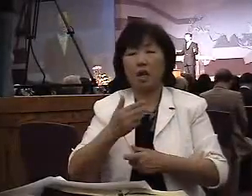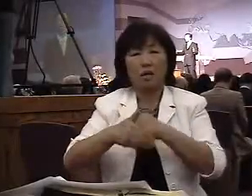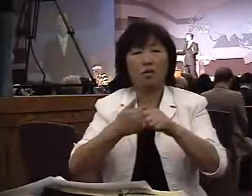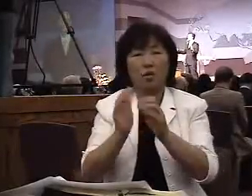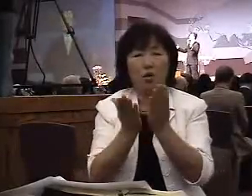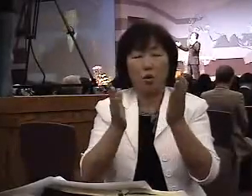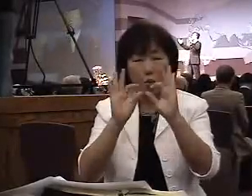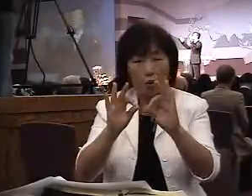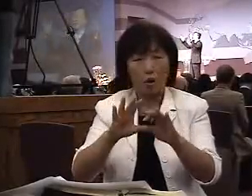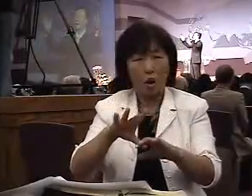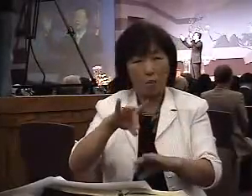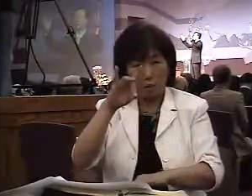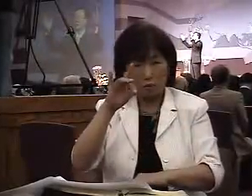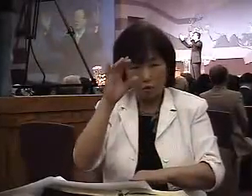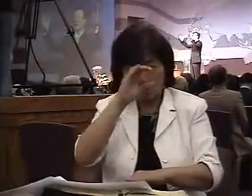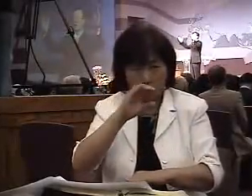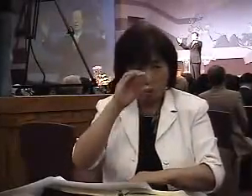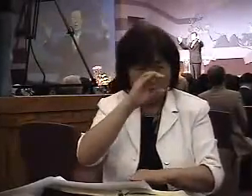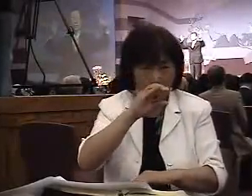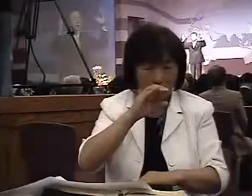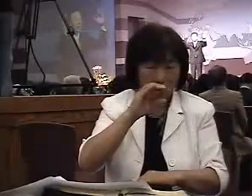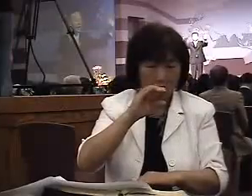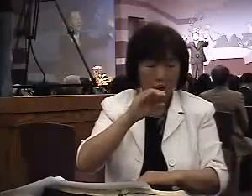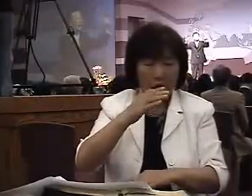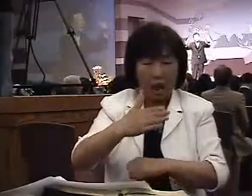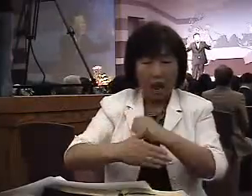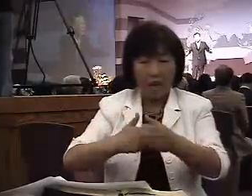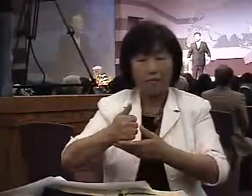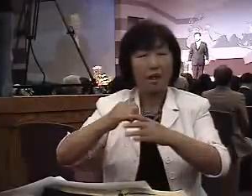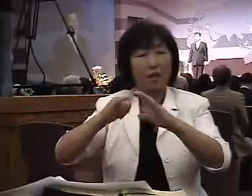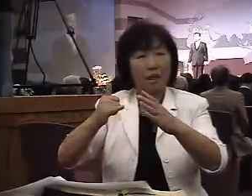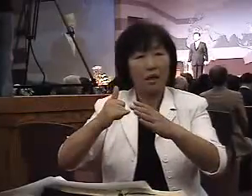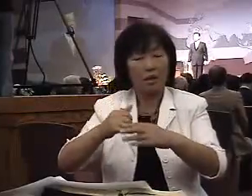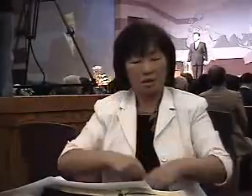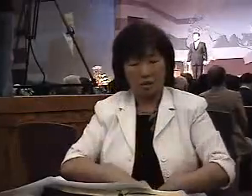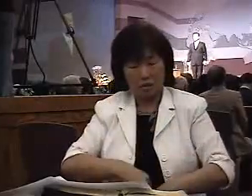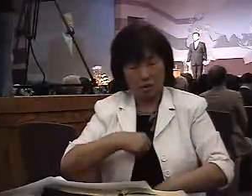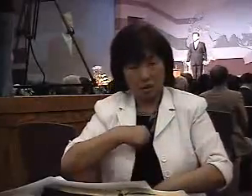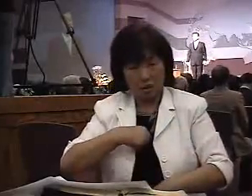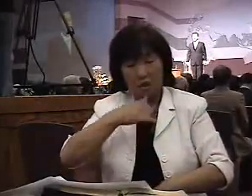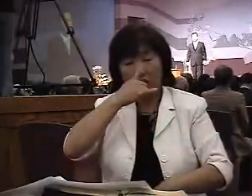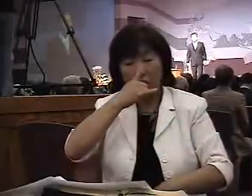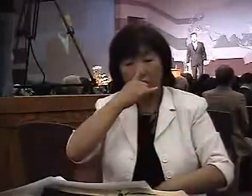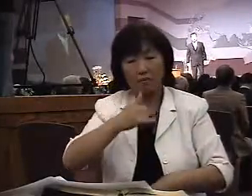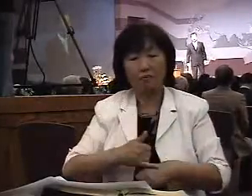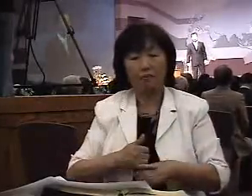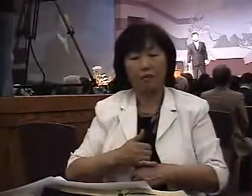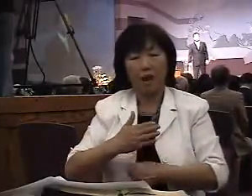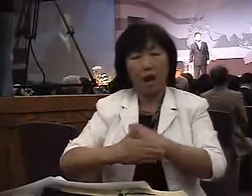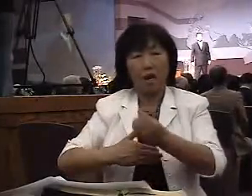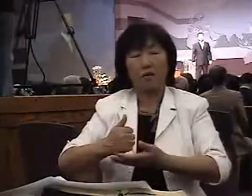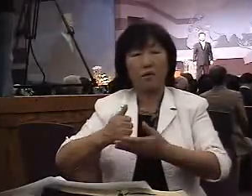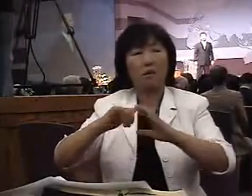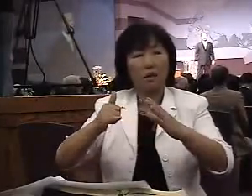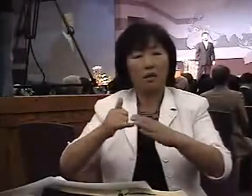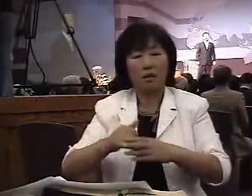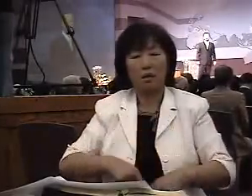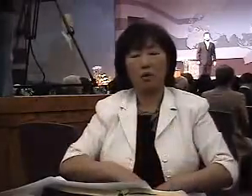성경을 보니까 먼저 구하고 찾아야 되는 하나님의 나라와 의가 있어요. 그